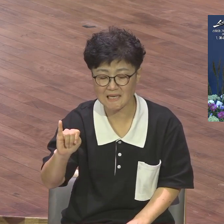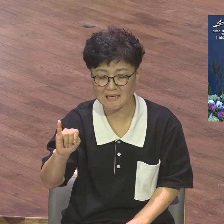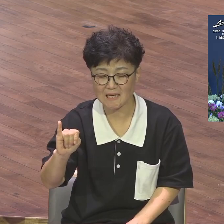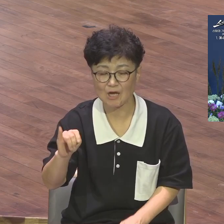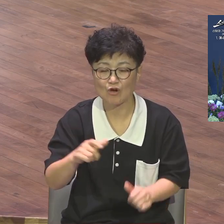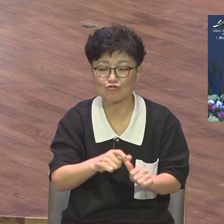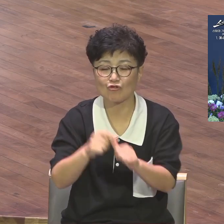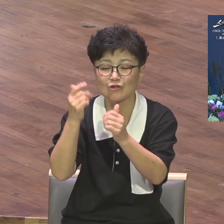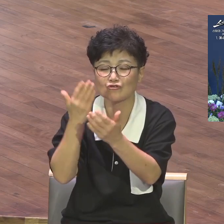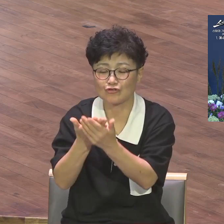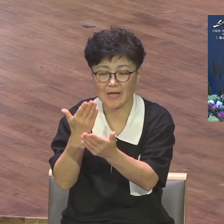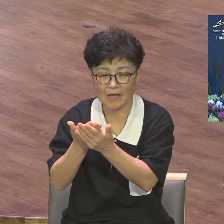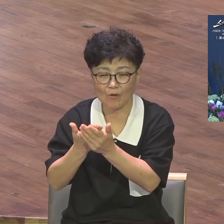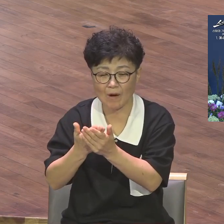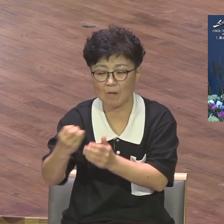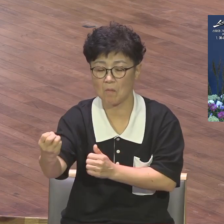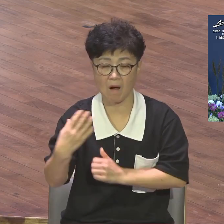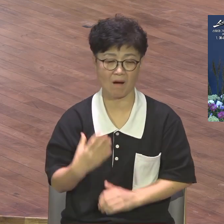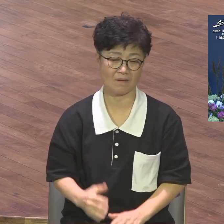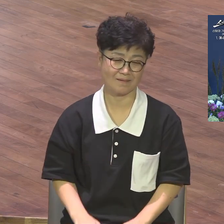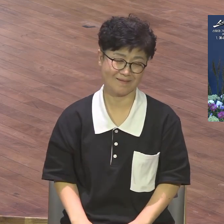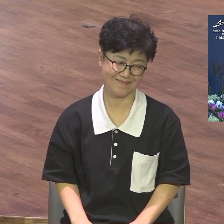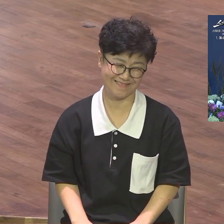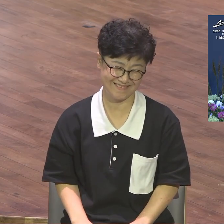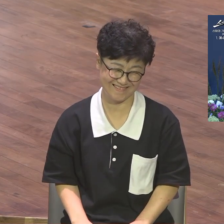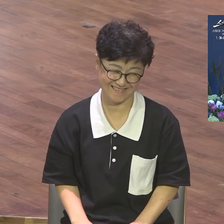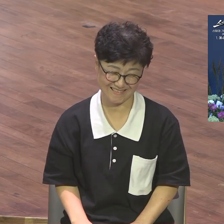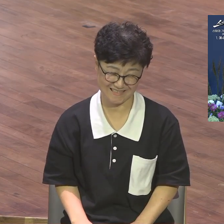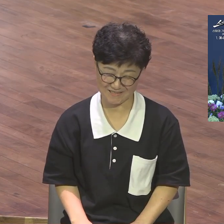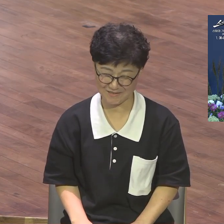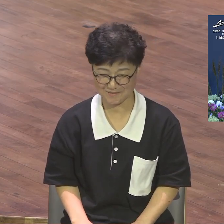못하고 나중에 차 한잔 하면서 설명을 드렸거든요.